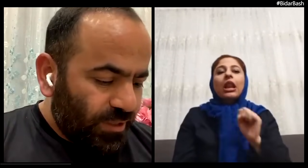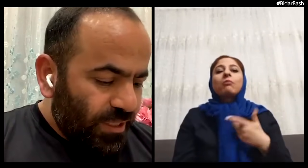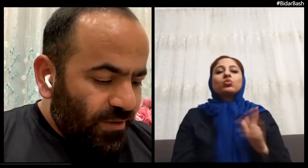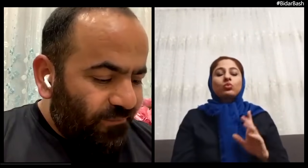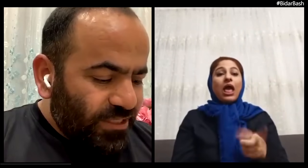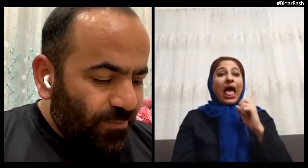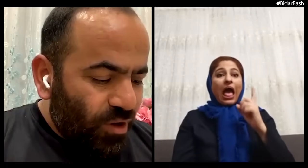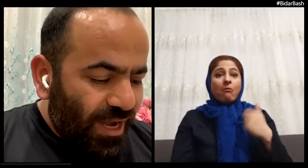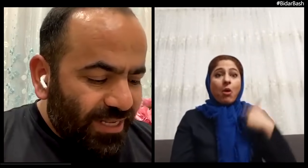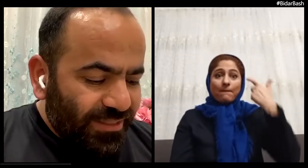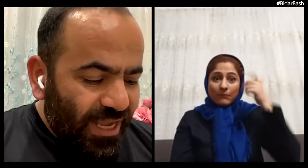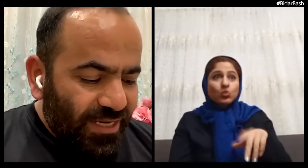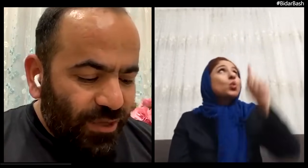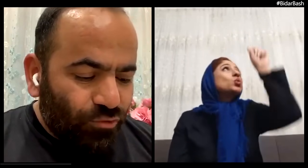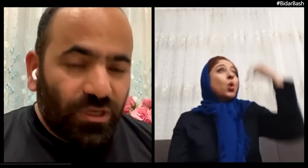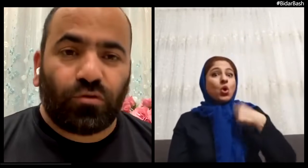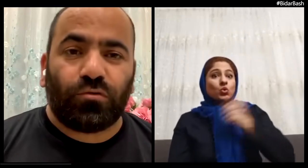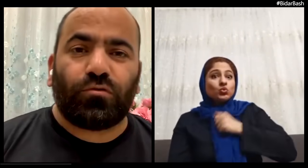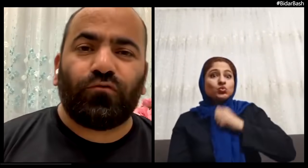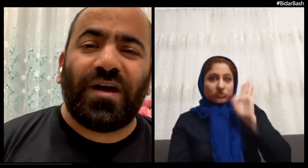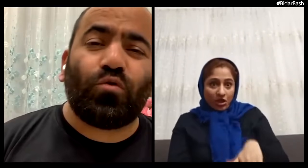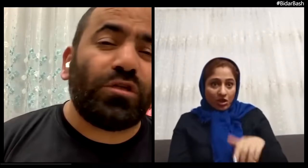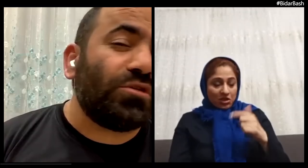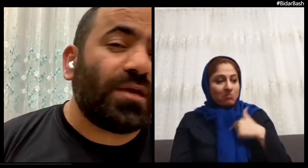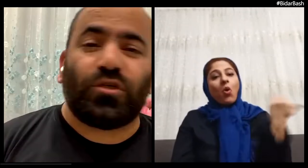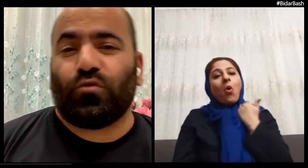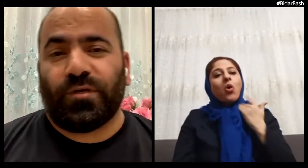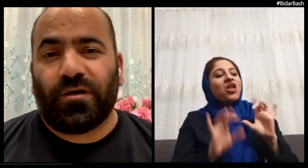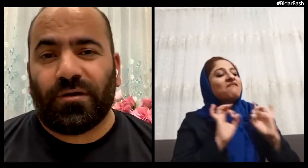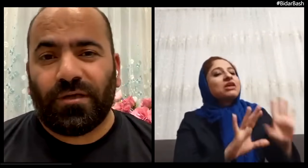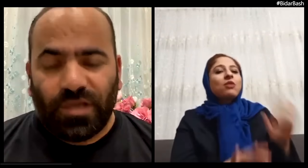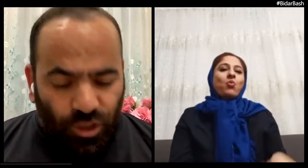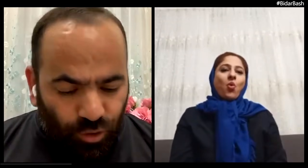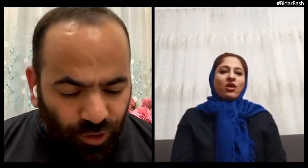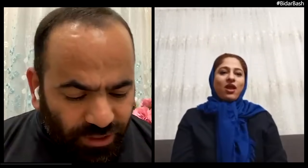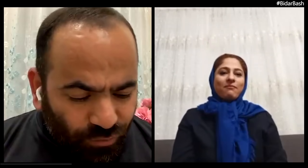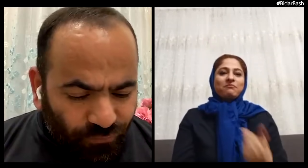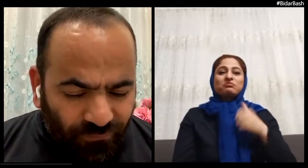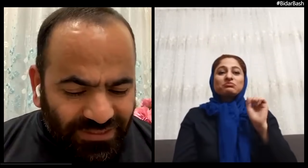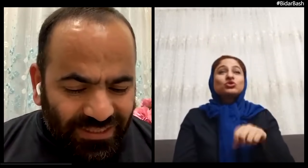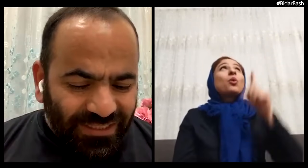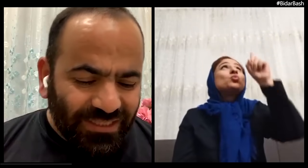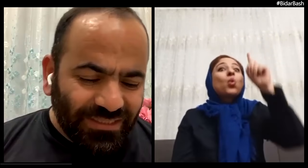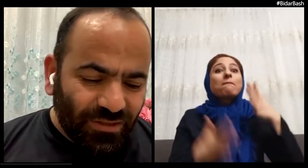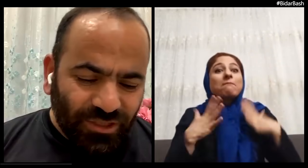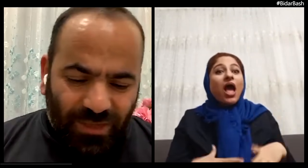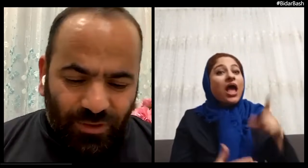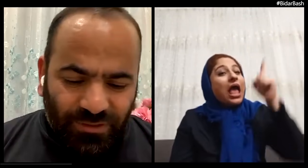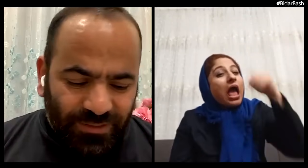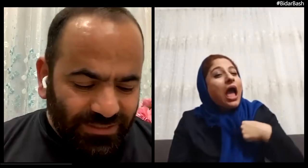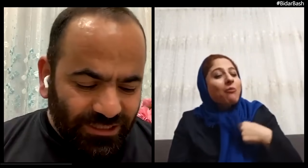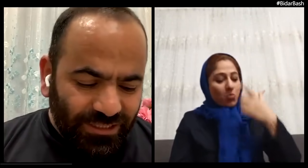داری، و کما اردت ان اکون کنت، اون وقت اونی میشم که تو میخوای. خب راه دوم واسه اینکه انسان